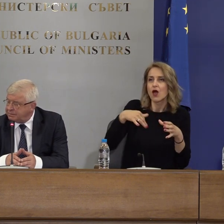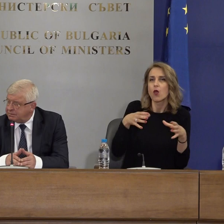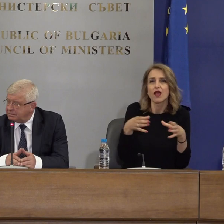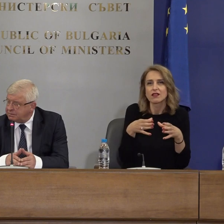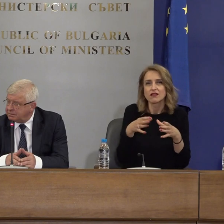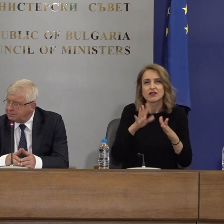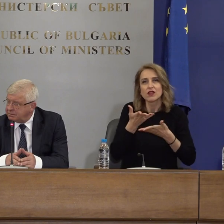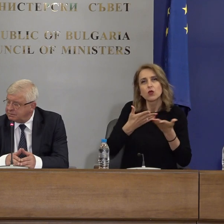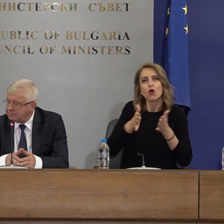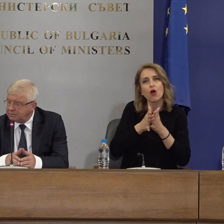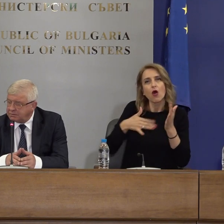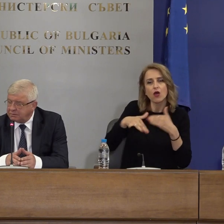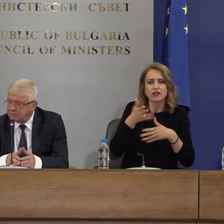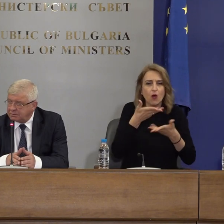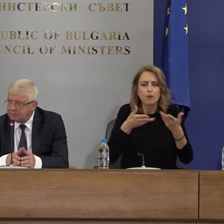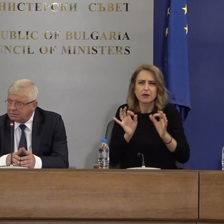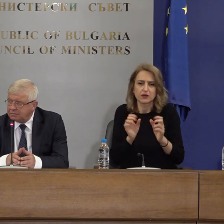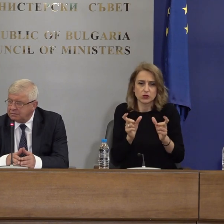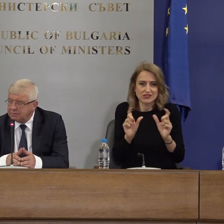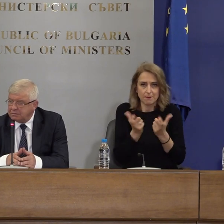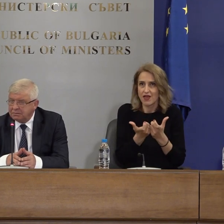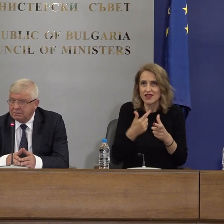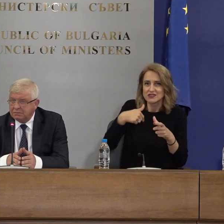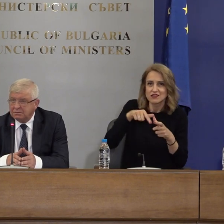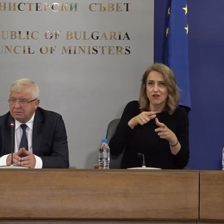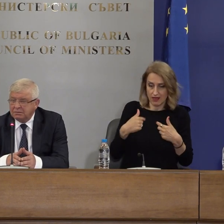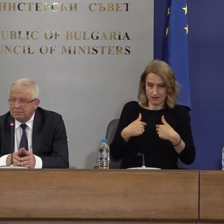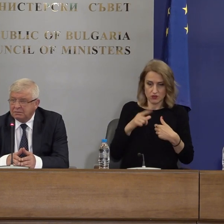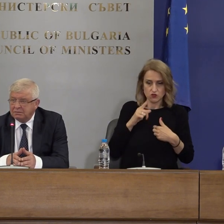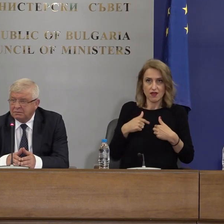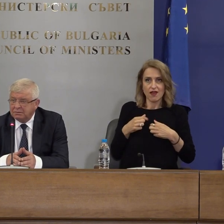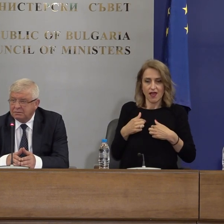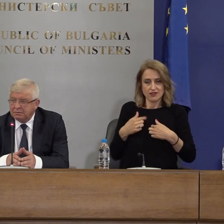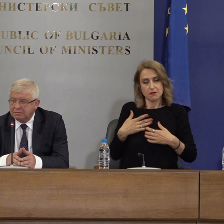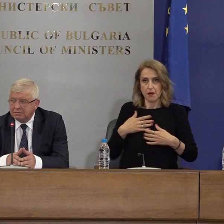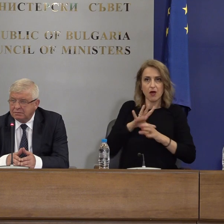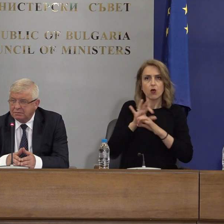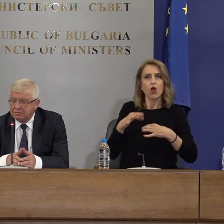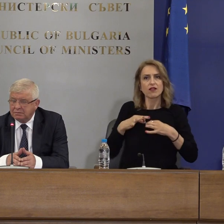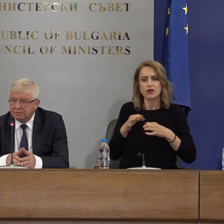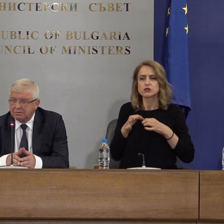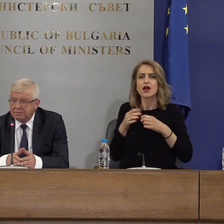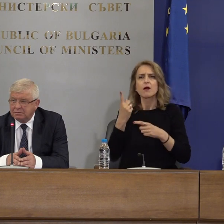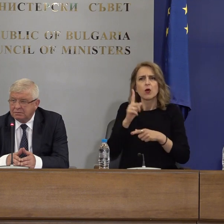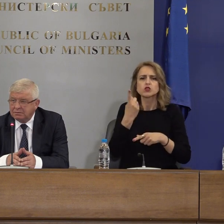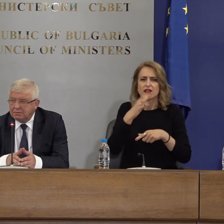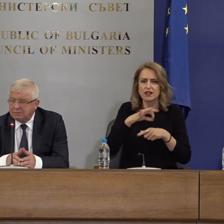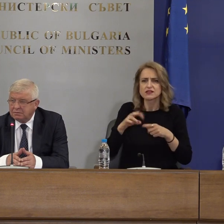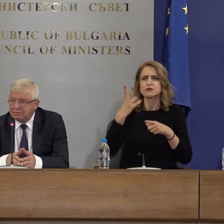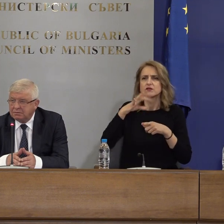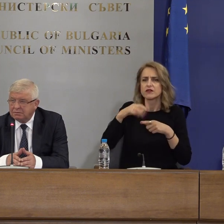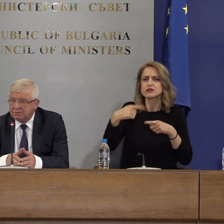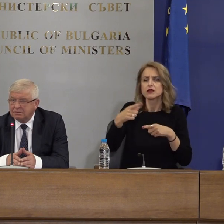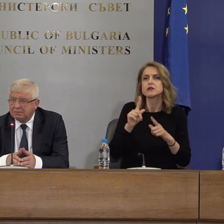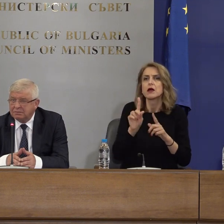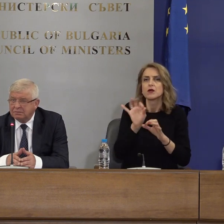интензивно, включително в семейства, когато един е носител, седмици наред той не го предава на другите. Макар че по всички